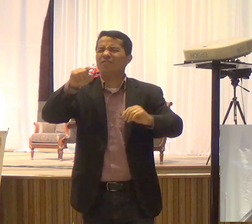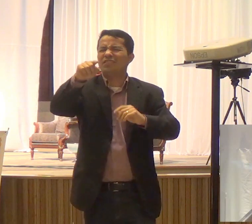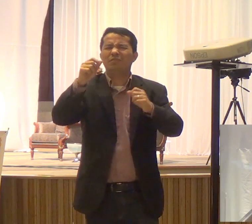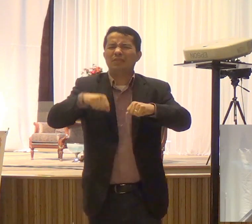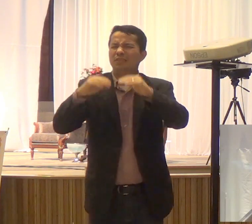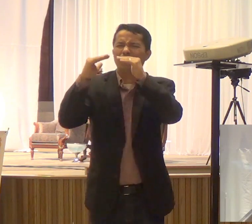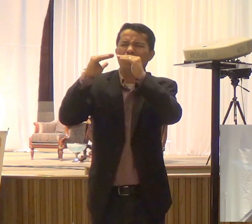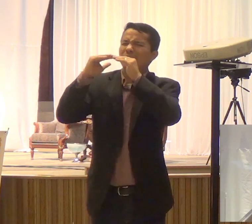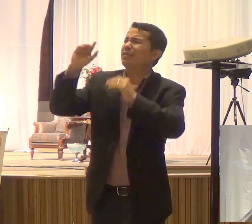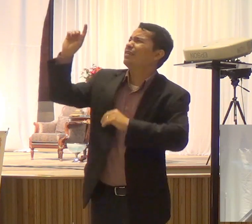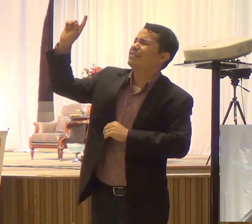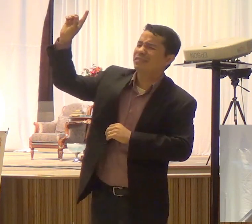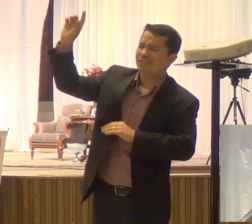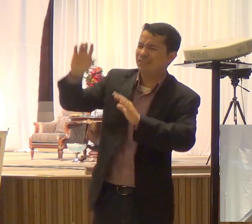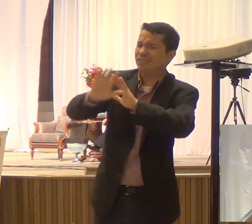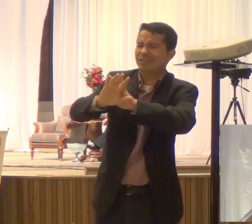para ser.